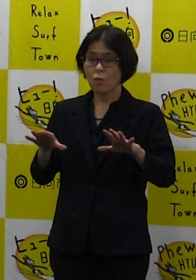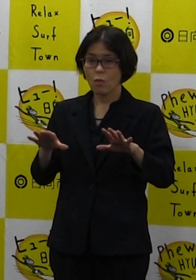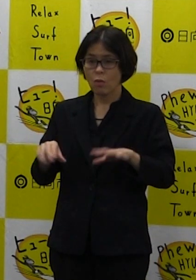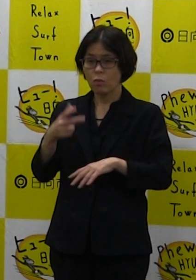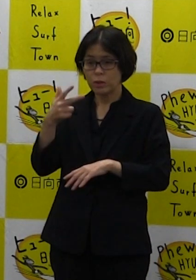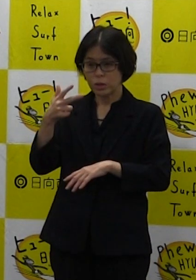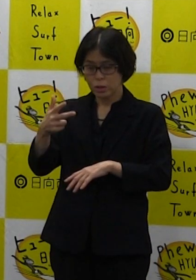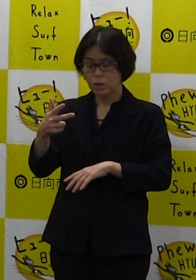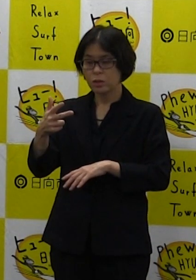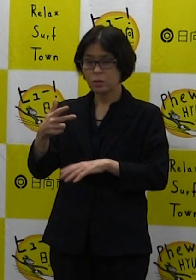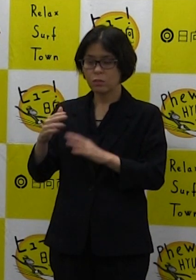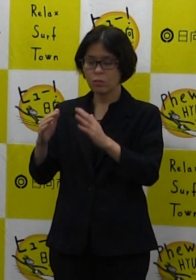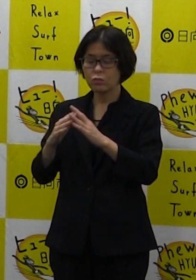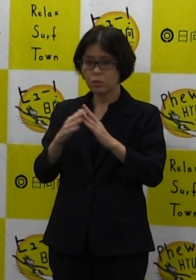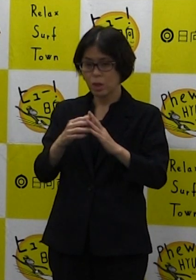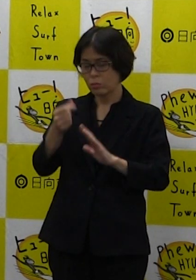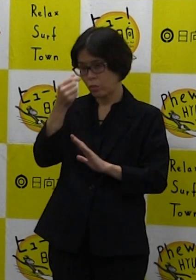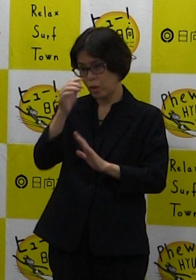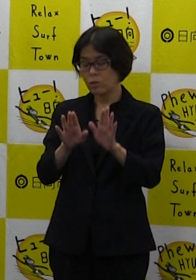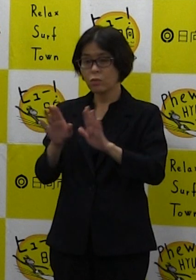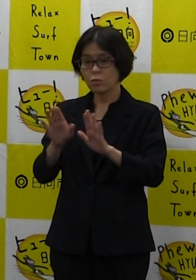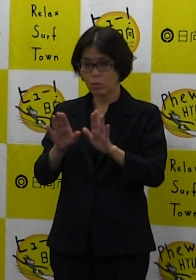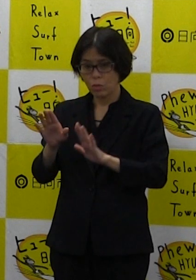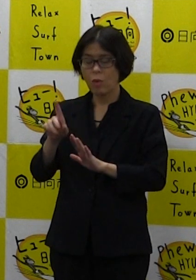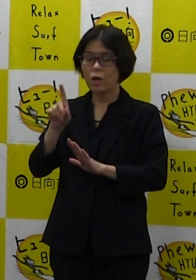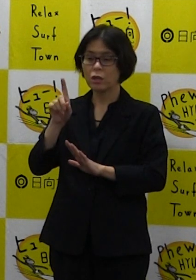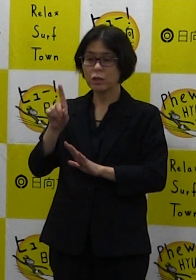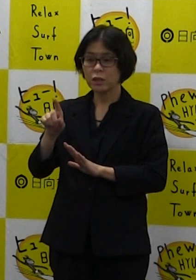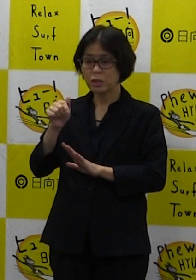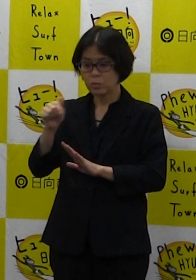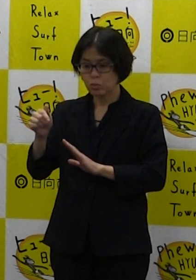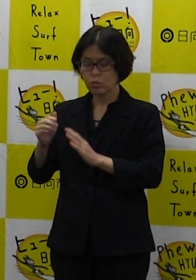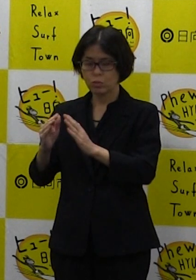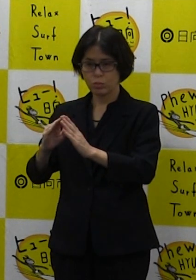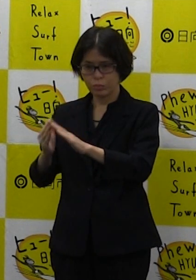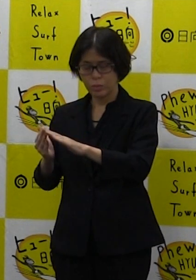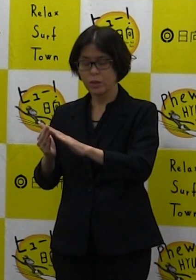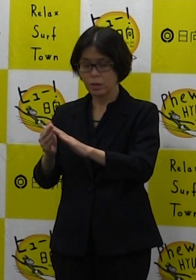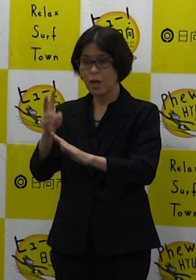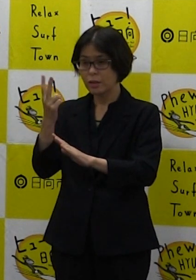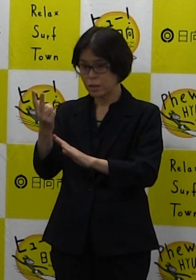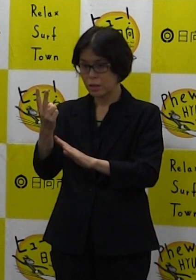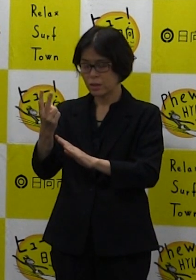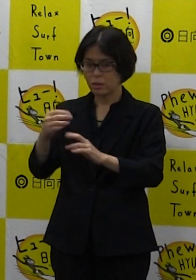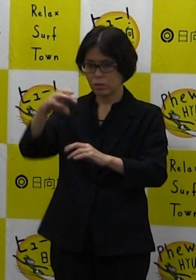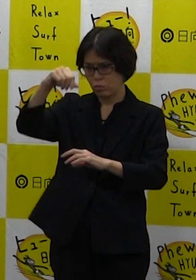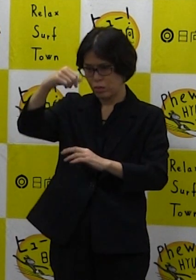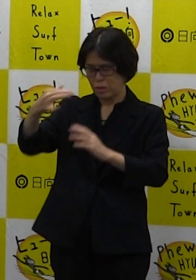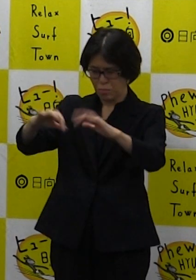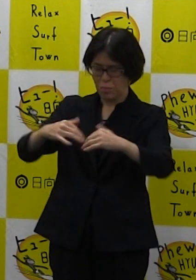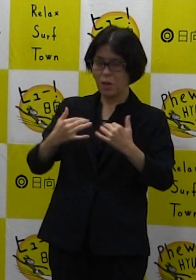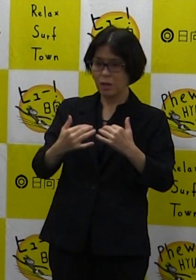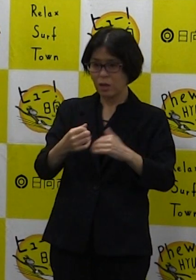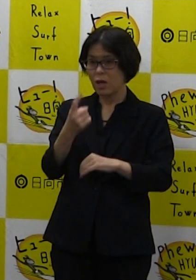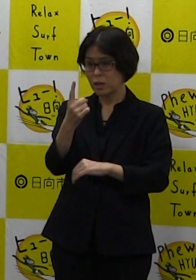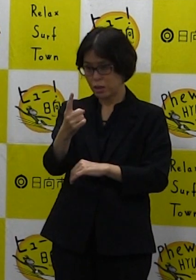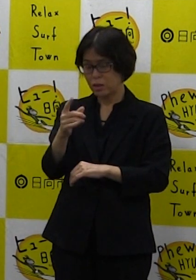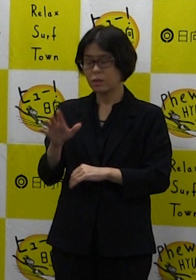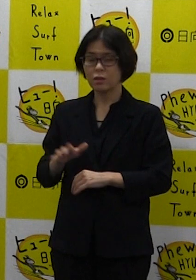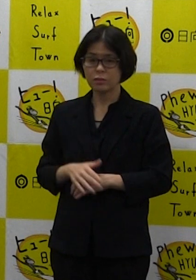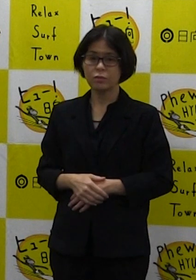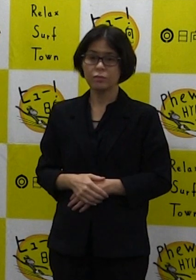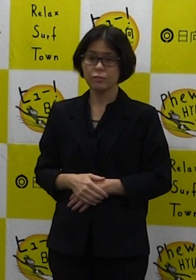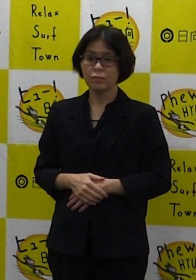住宅等への被害につきましては一部損壊が2件土砂の流入1件となっております